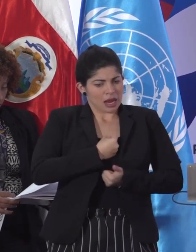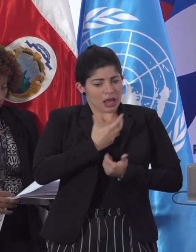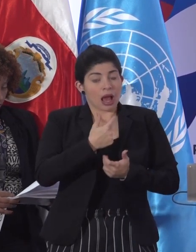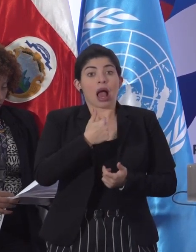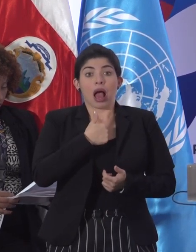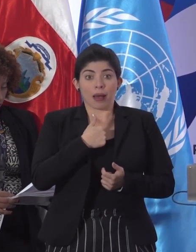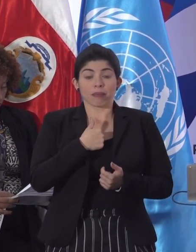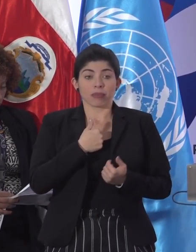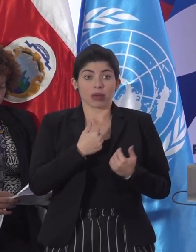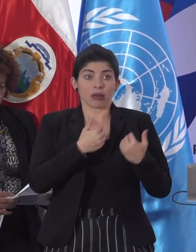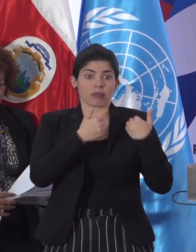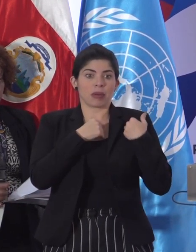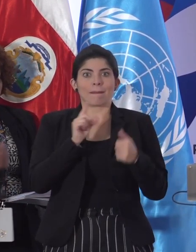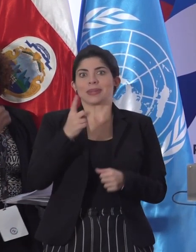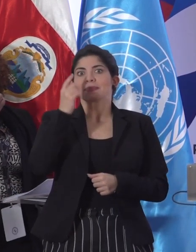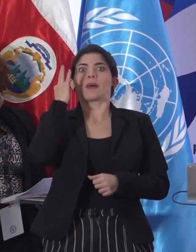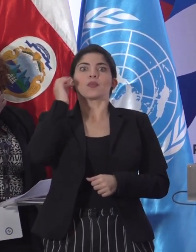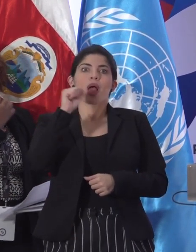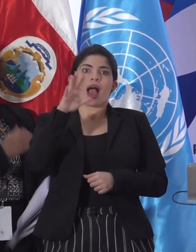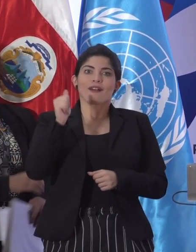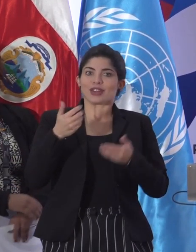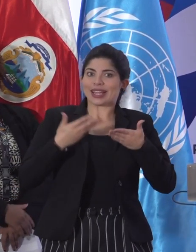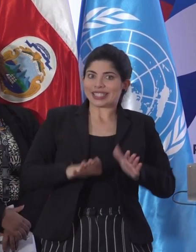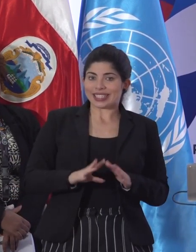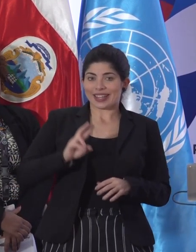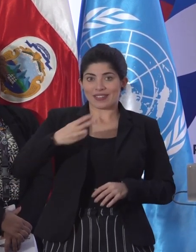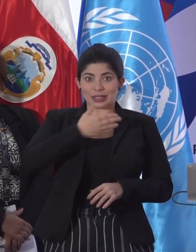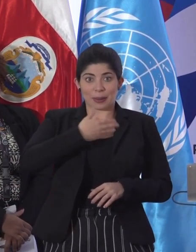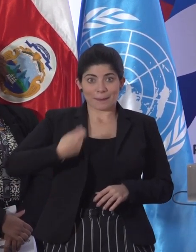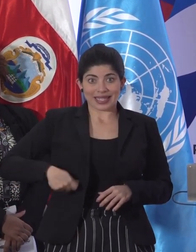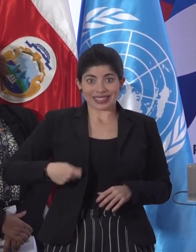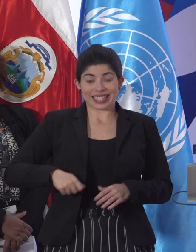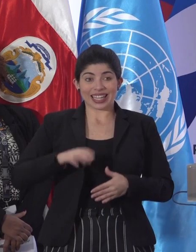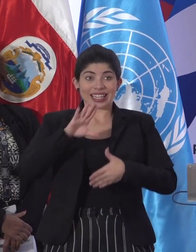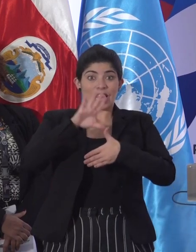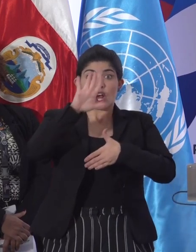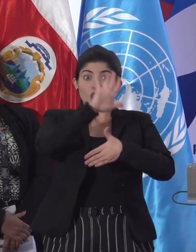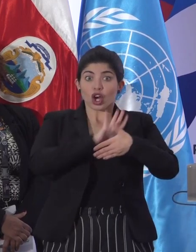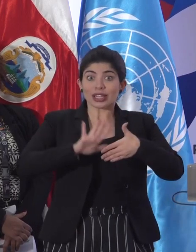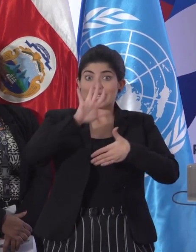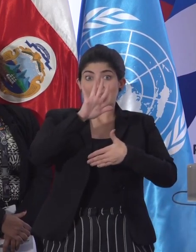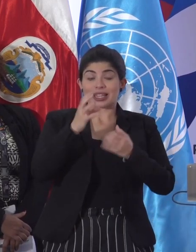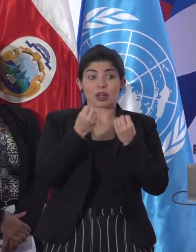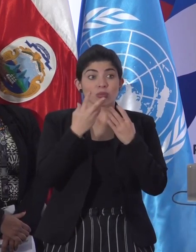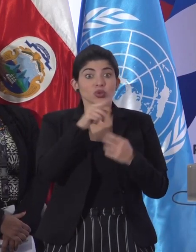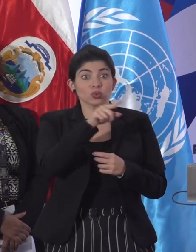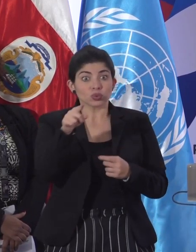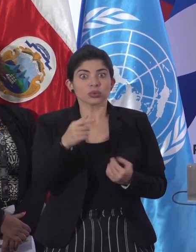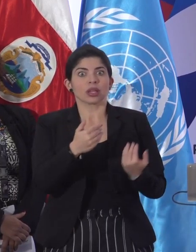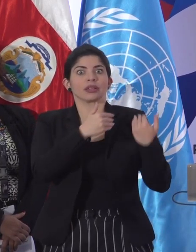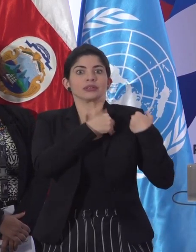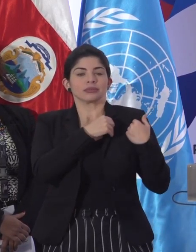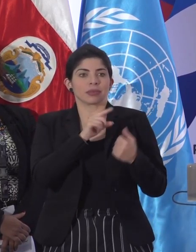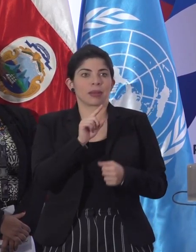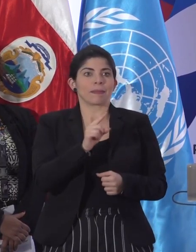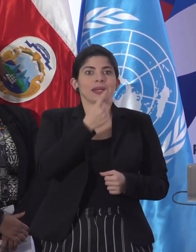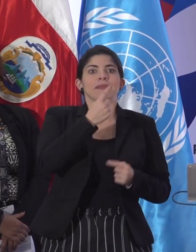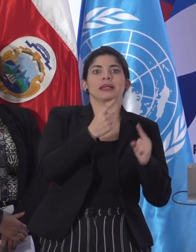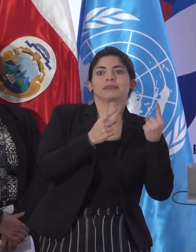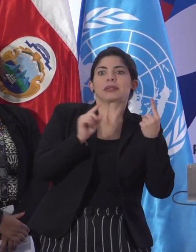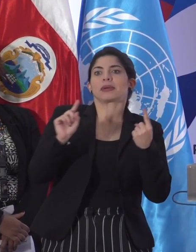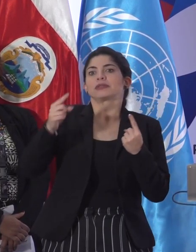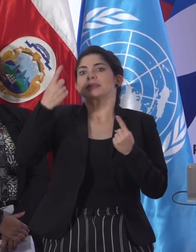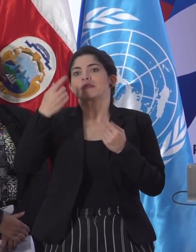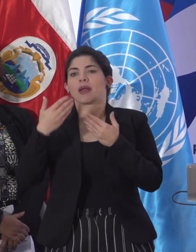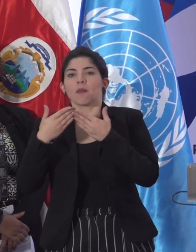ha tocado ser la primera mujer afrodescendiente, vicepresidenta del continente. A varias de ustedes les ha tocado ser las primeras